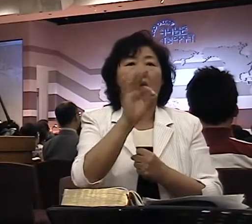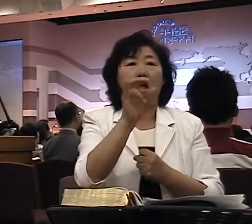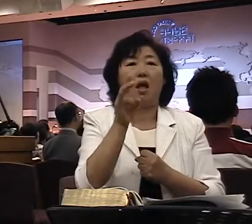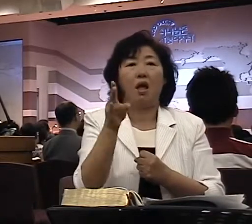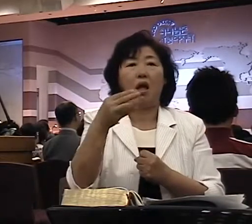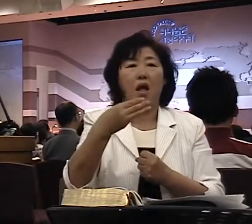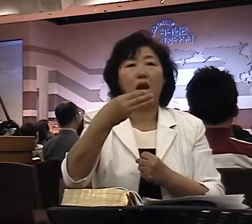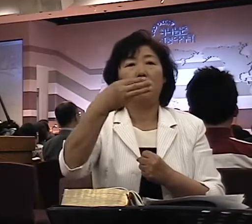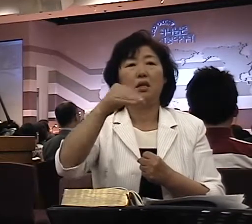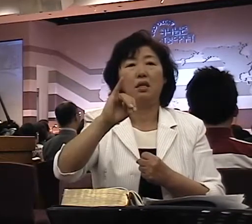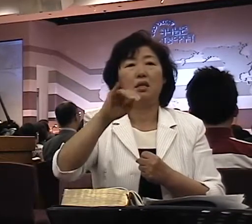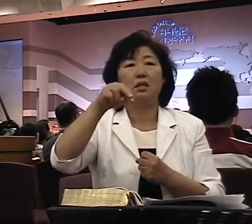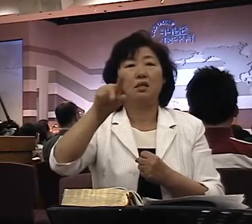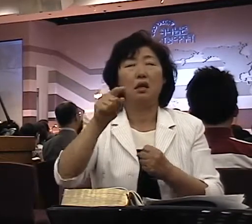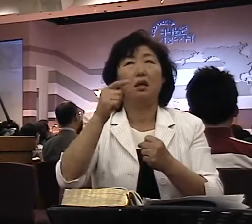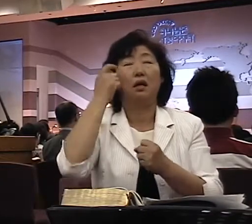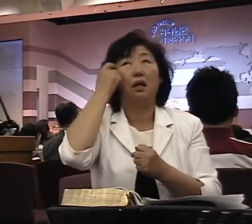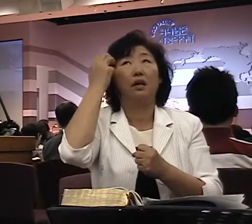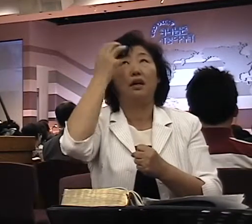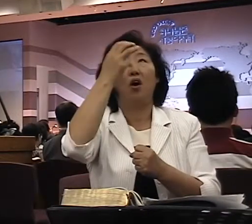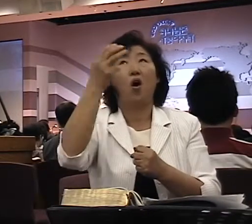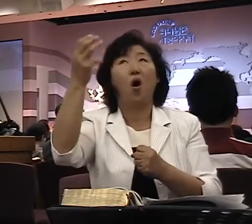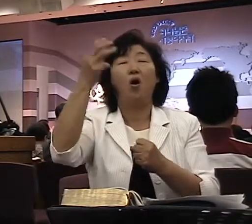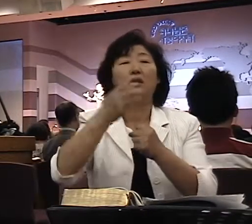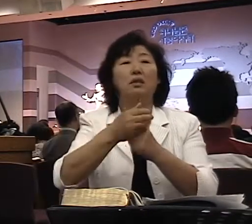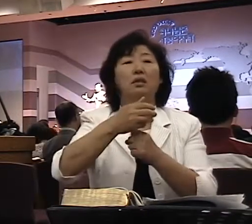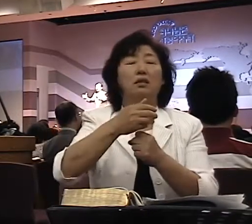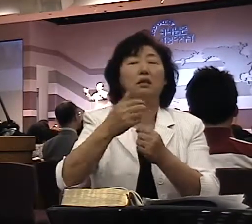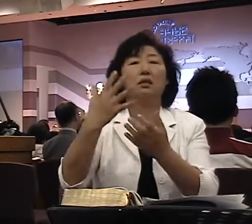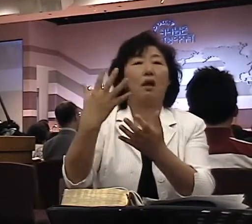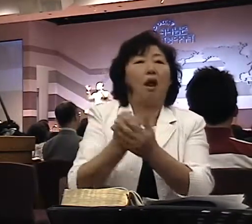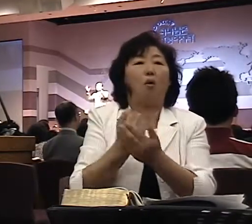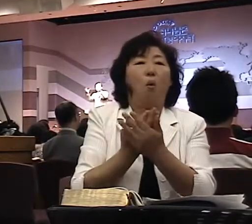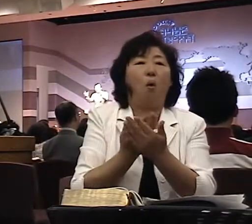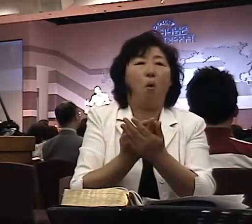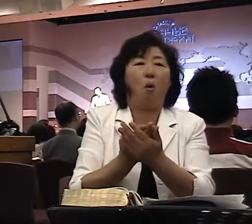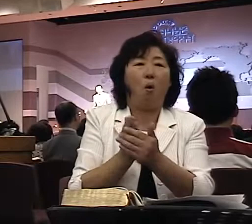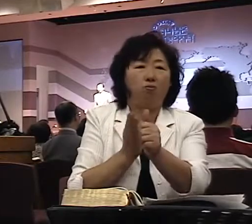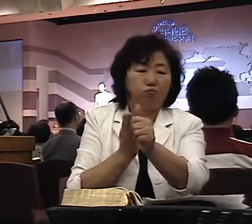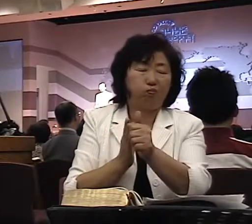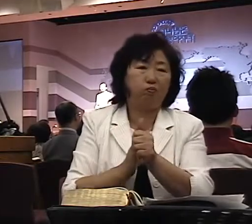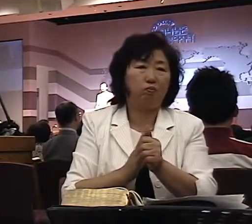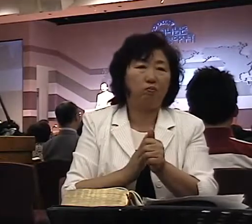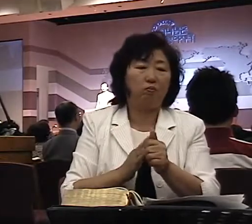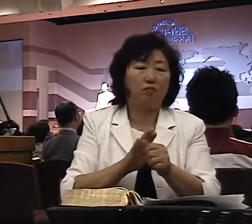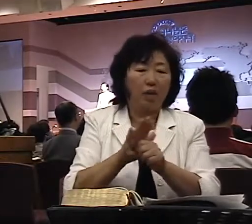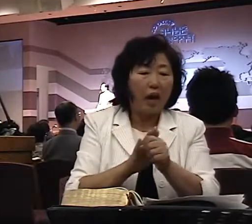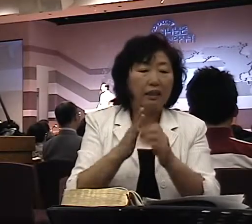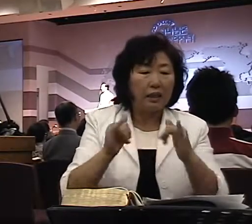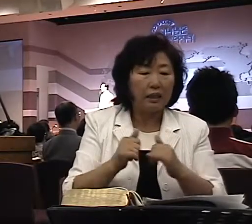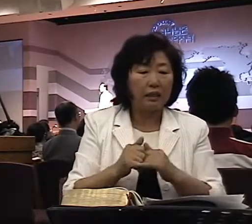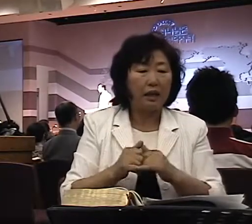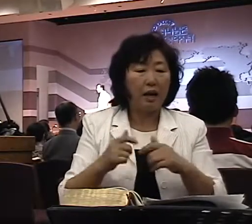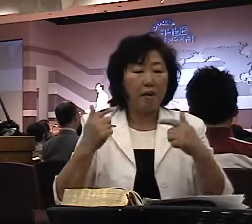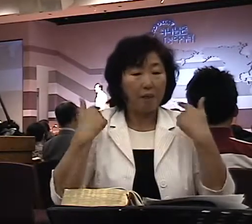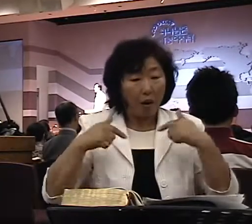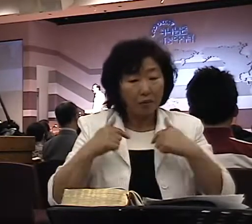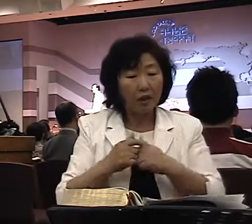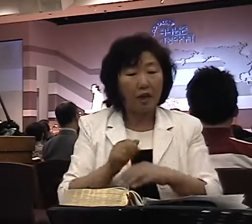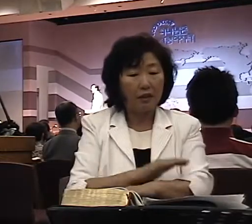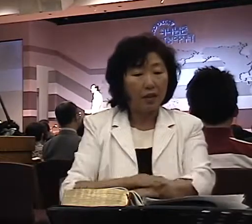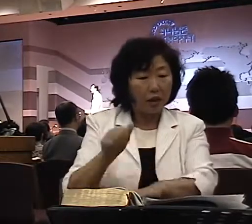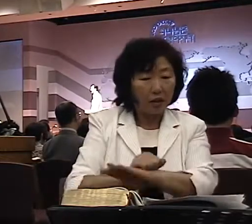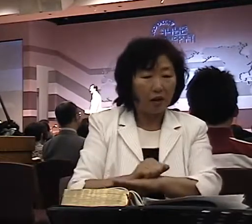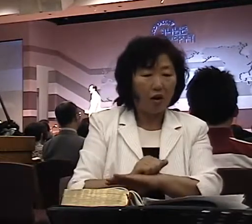성경을 보면은 사랑하는 자들아, 내 영혼이 잘됨 같이 내 범사가 잘되고 강건하기를